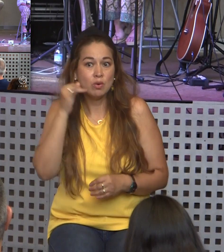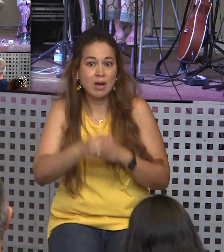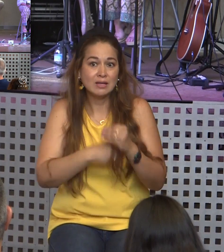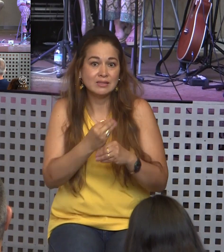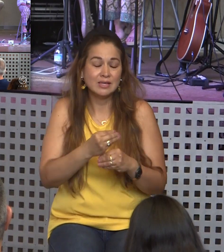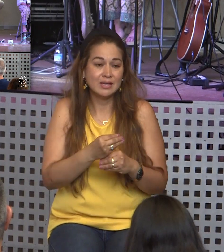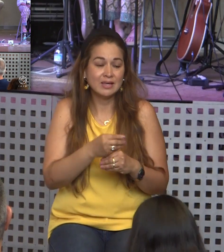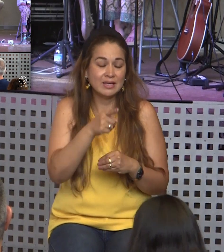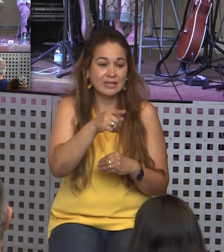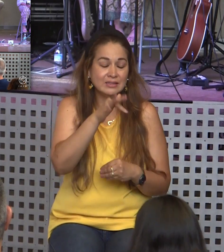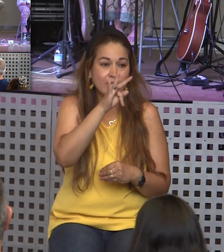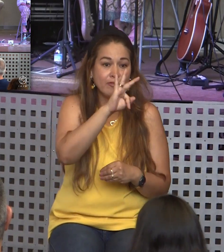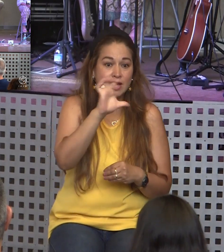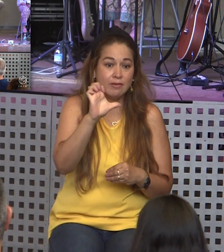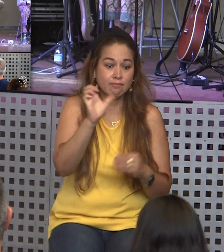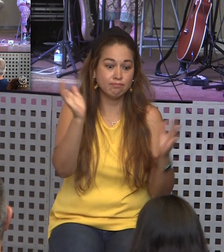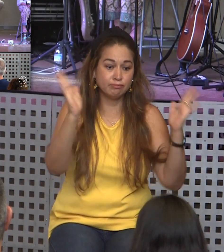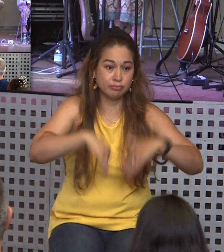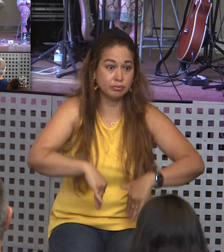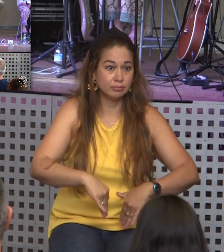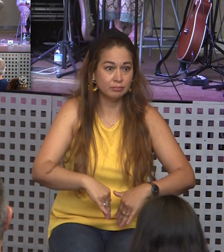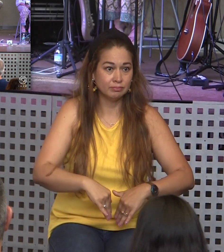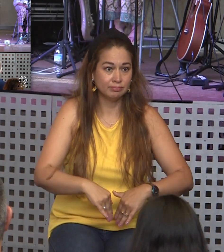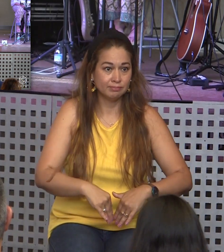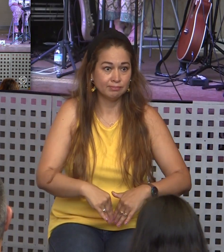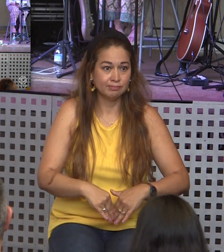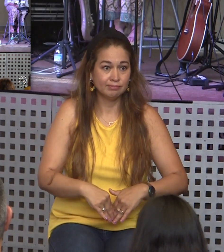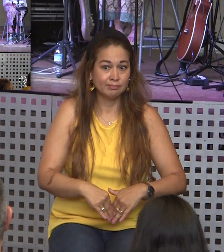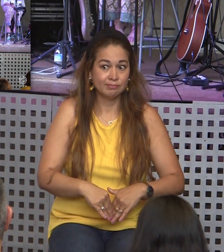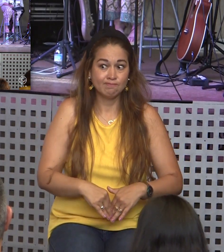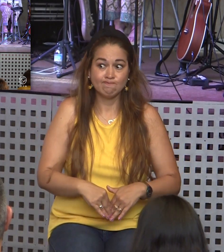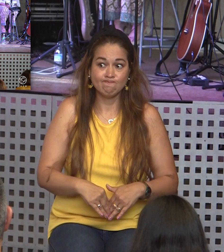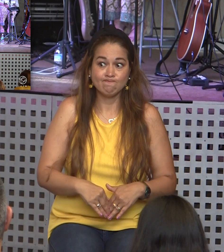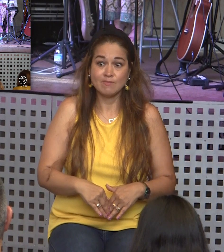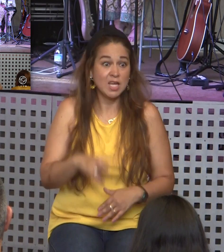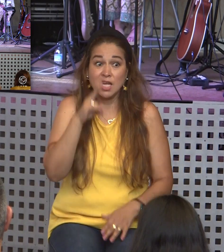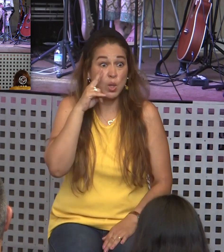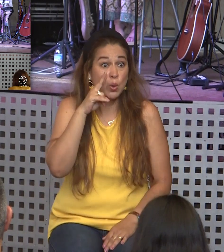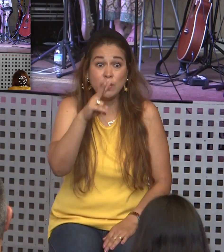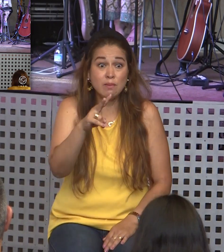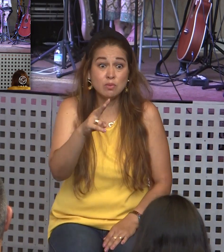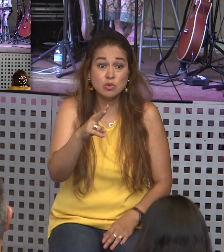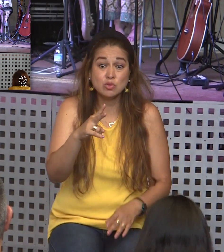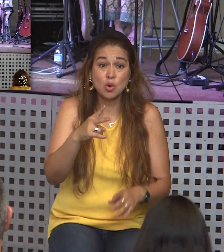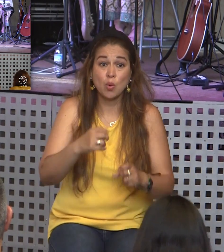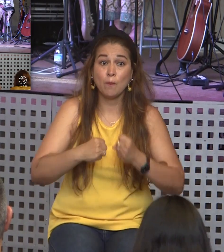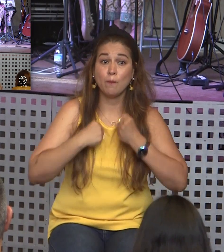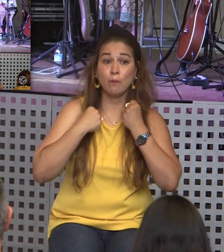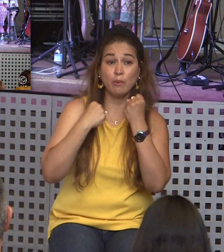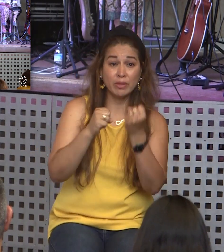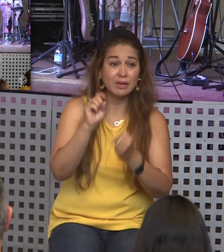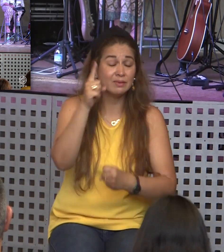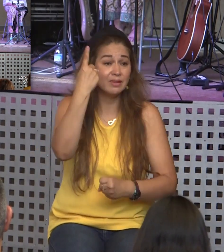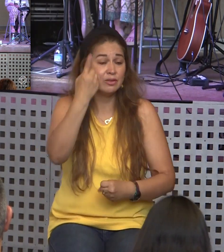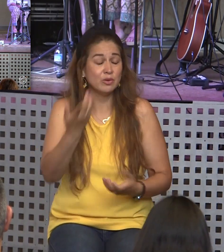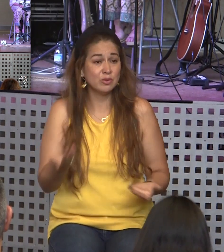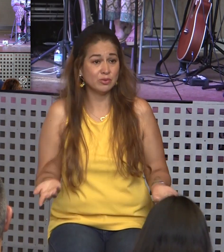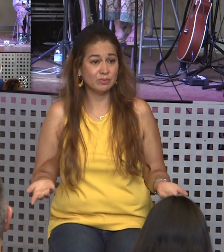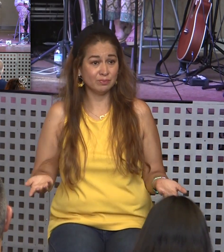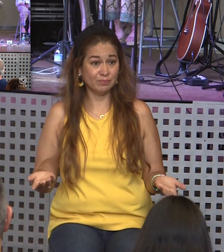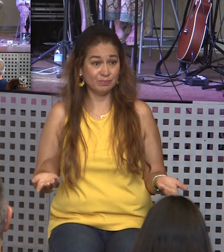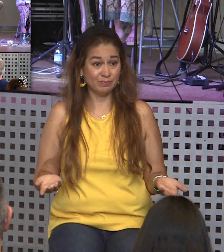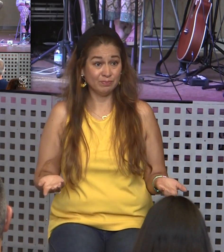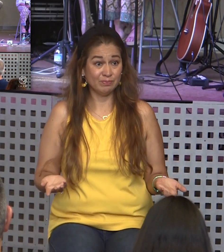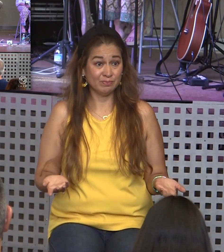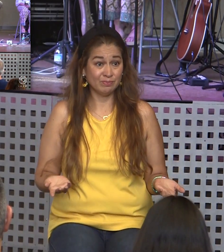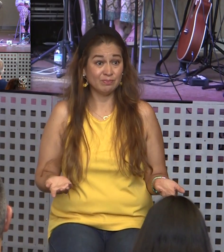creer, no vemos a Dios actuando, lo que está pasando es que de una forma espiritual el enemigo nos